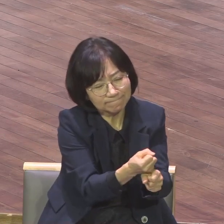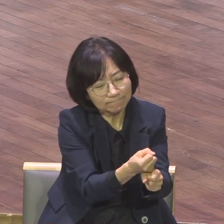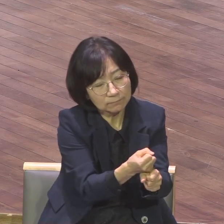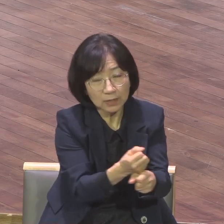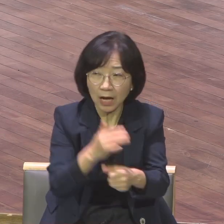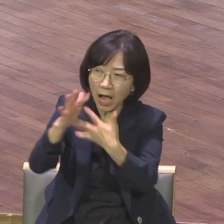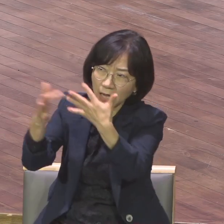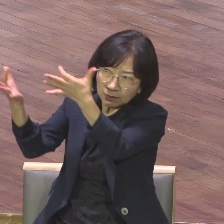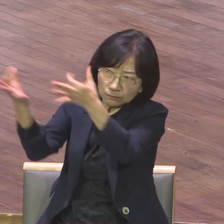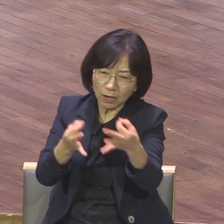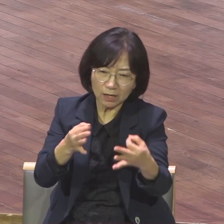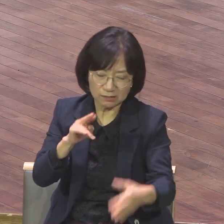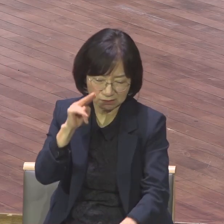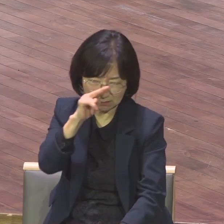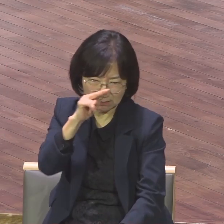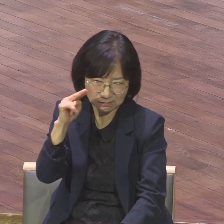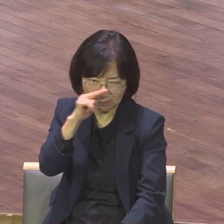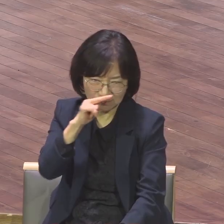질투하신다니까요.